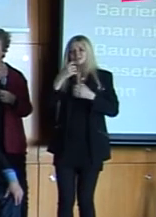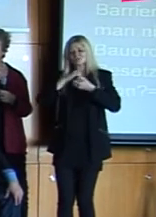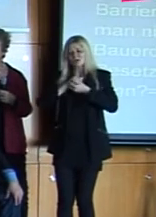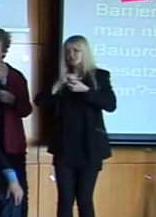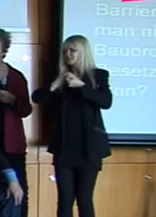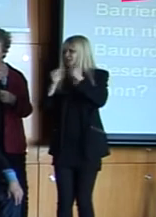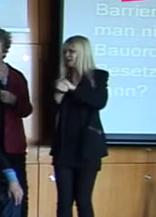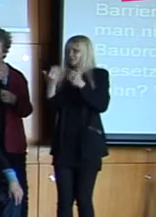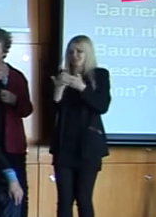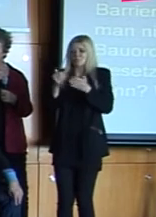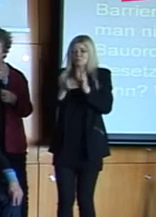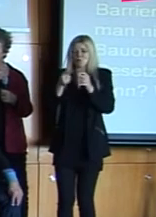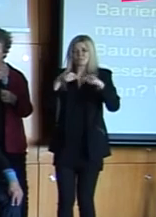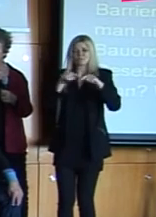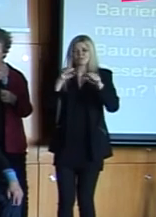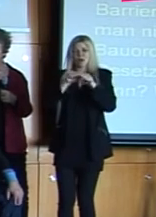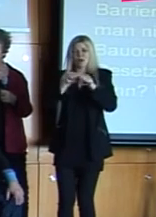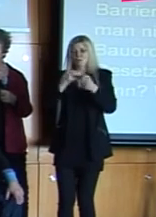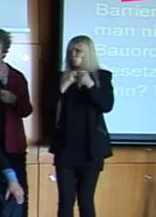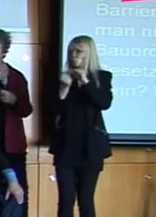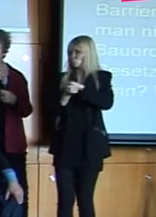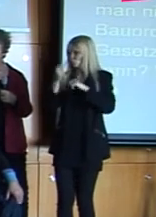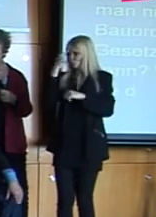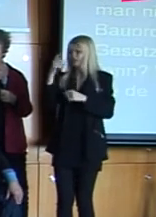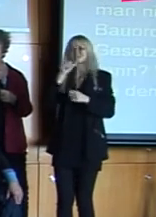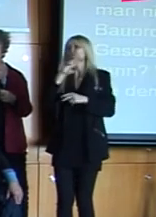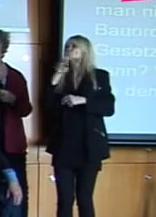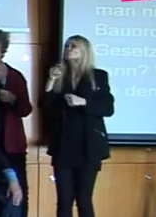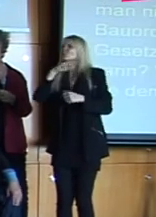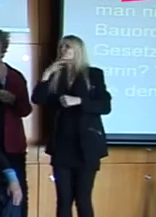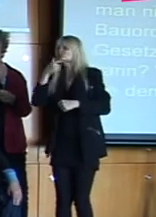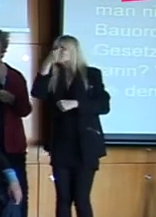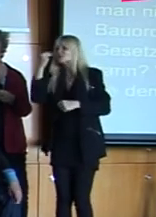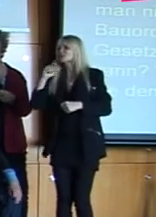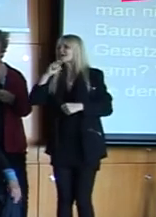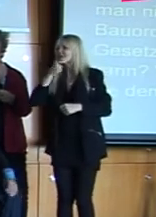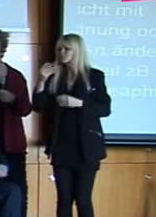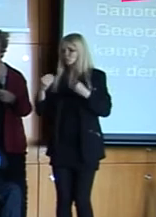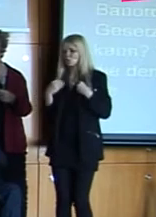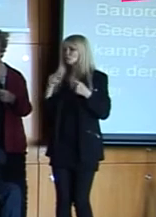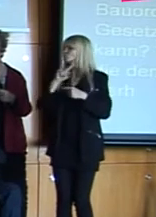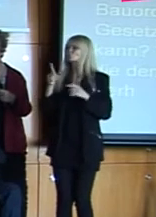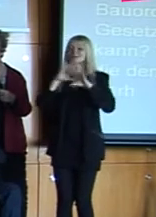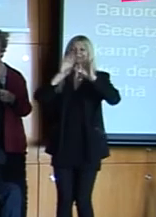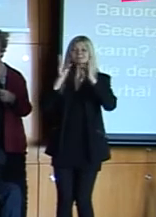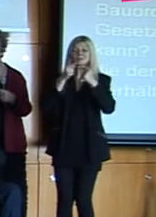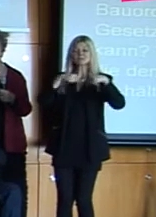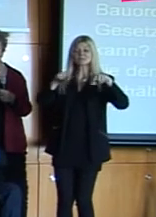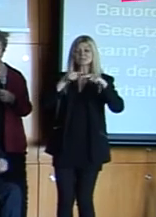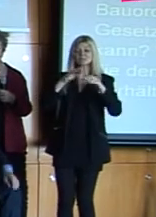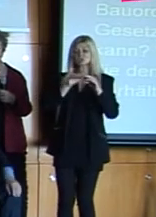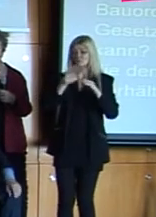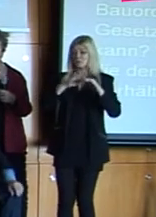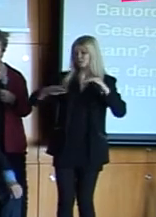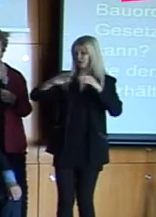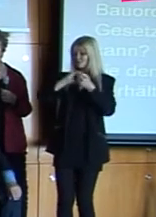haben. Und wo es nicht nur darum geht, dass viele Menschen älter werden, sondern dass sich das gesamte gesellschaftliche Feld verändert, dass man heute